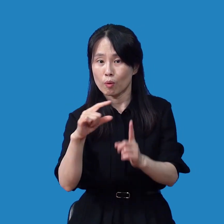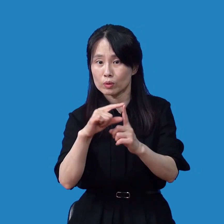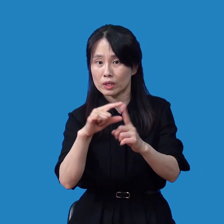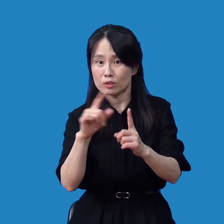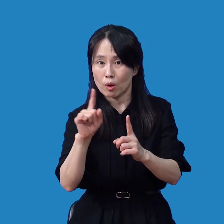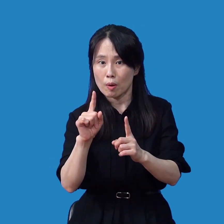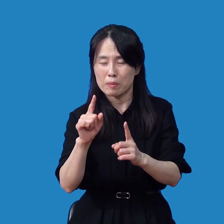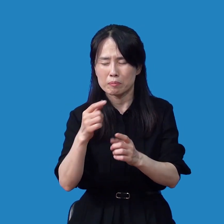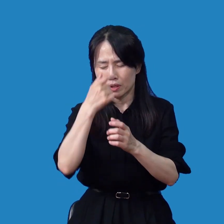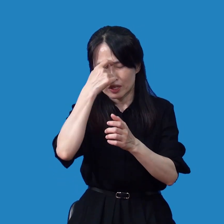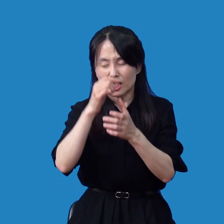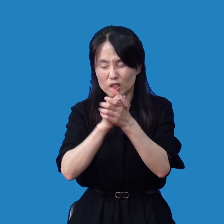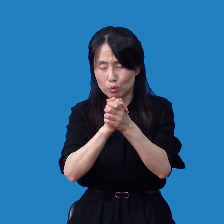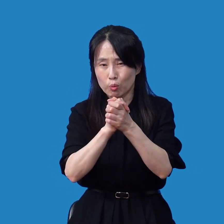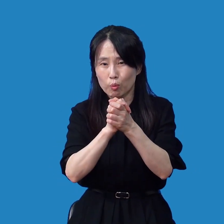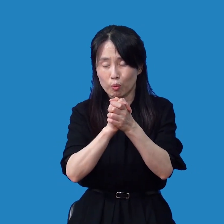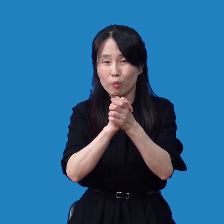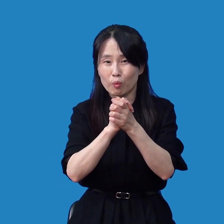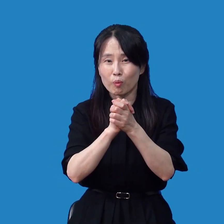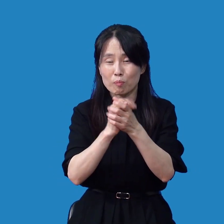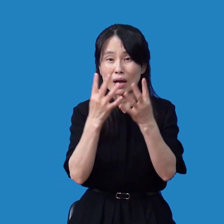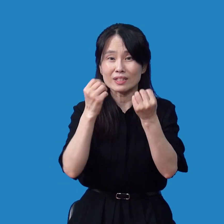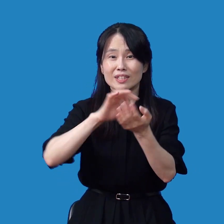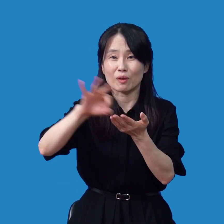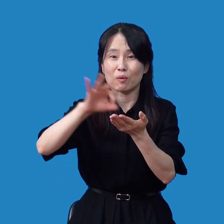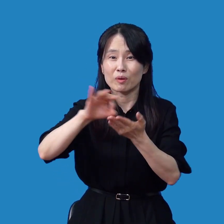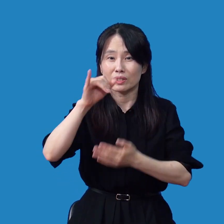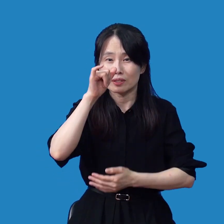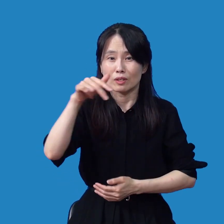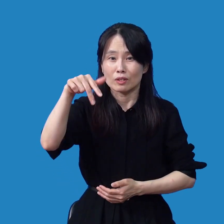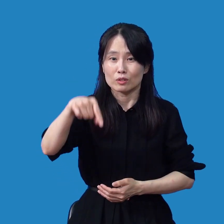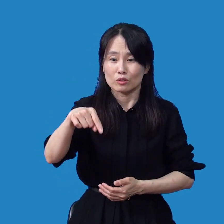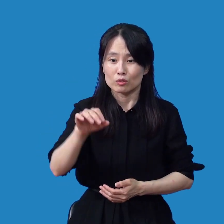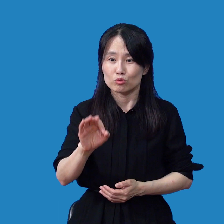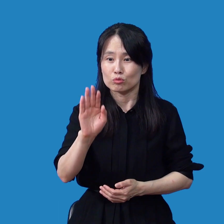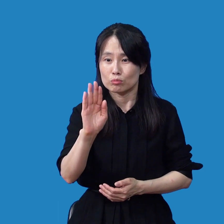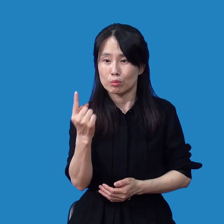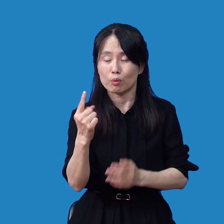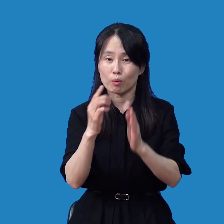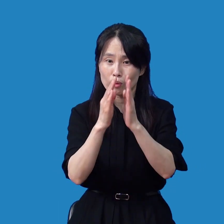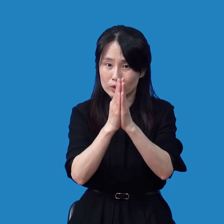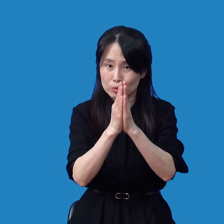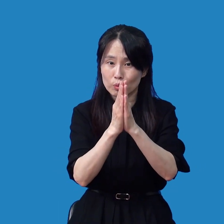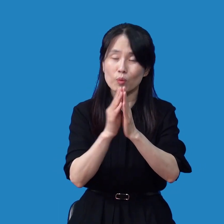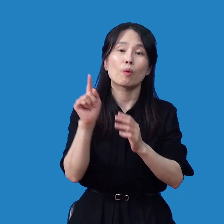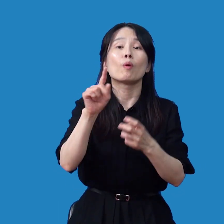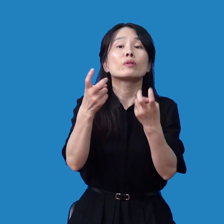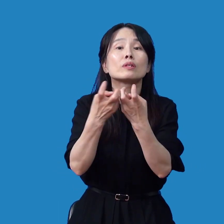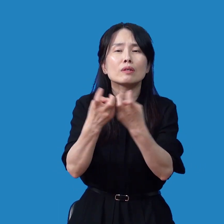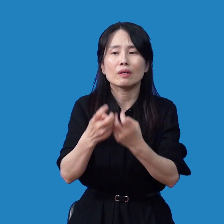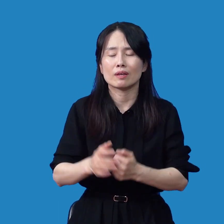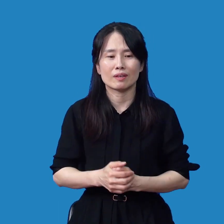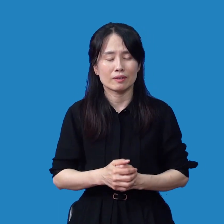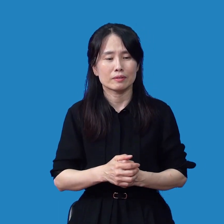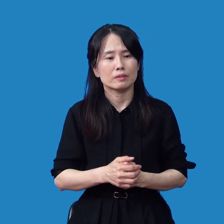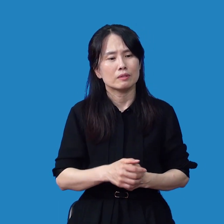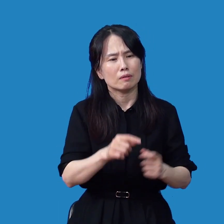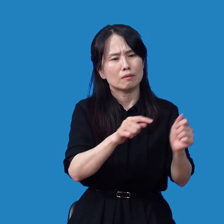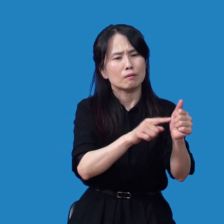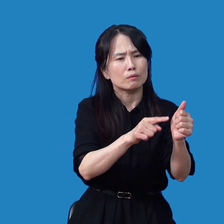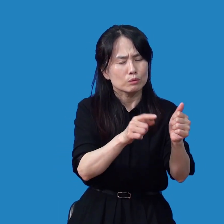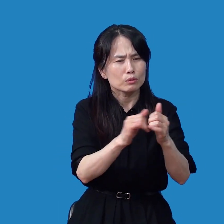기도를 떠올리지요. 중보 기도. 중보 기도를 여러분 어떻게 합니까? 하나님, 그 사람에게 이런